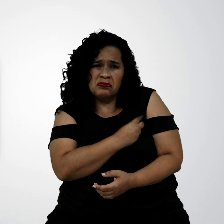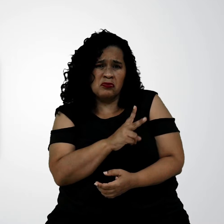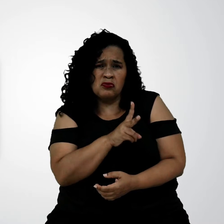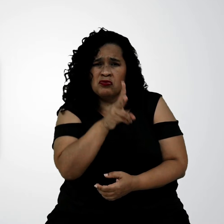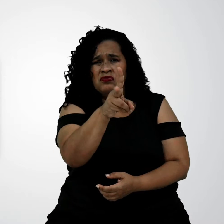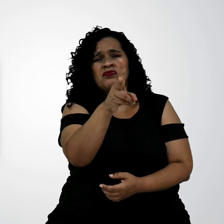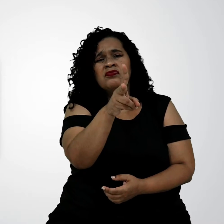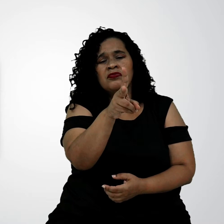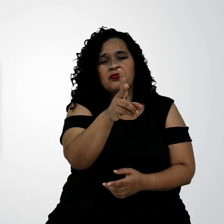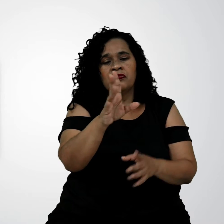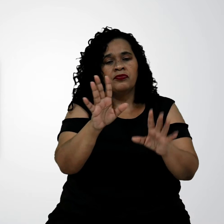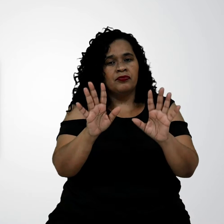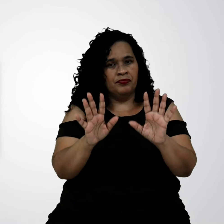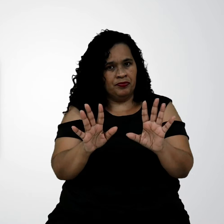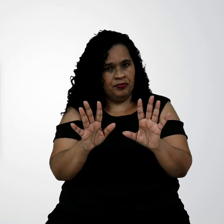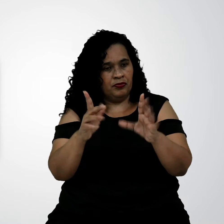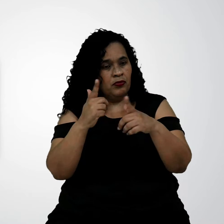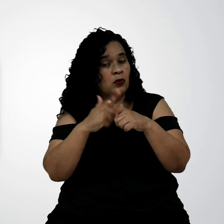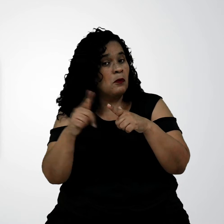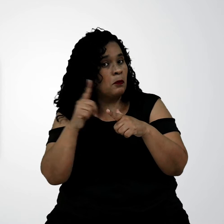que quando